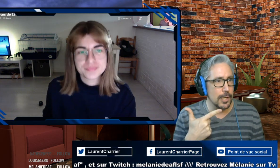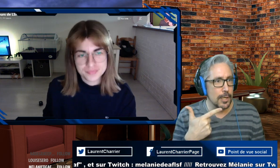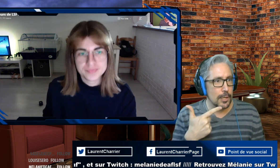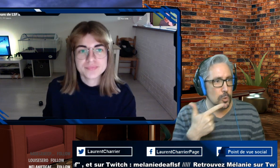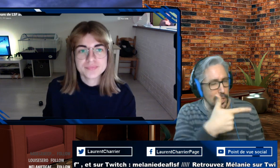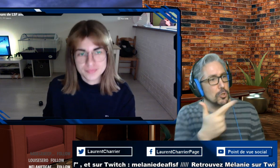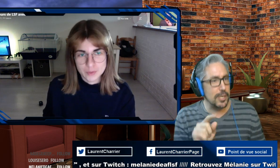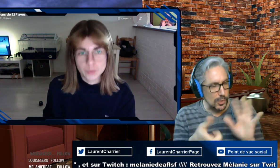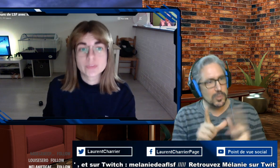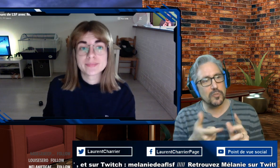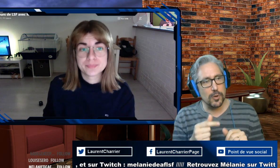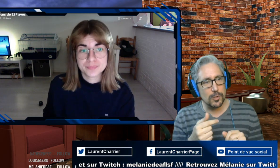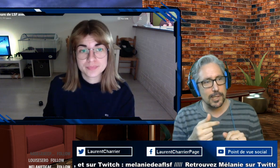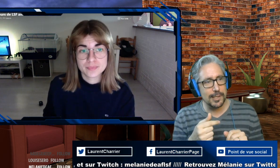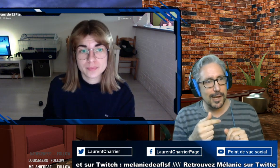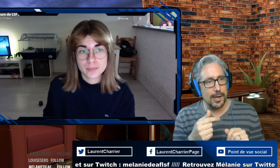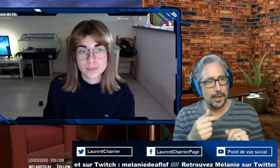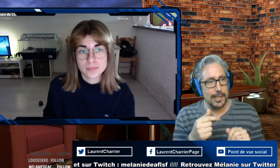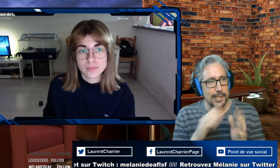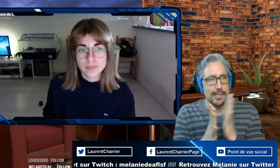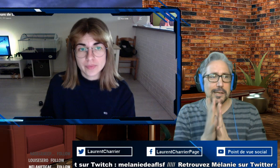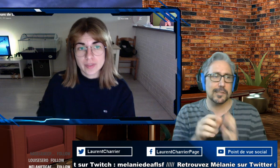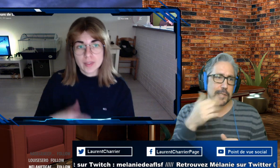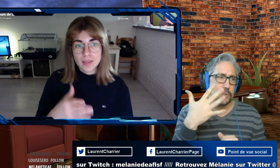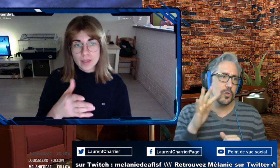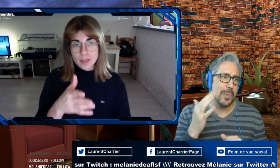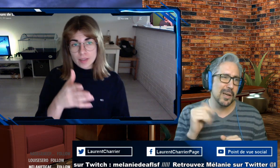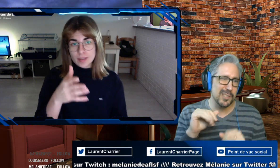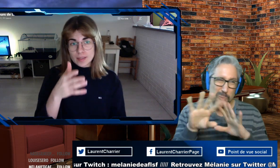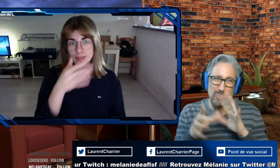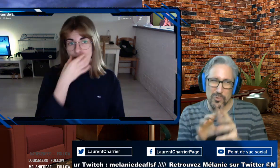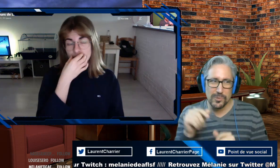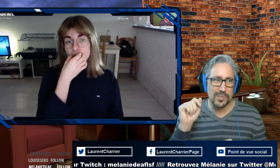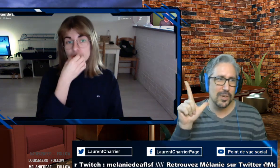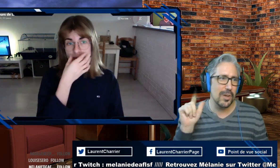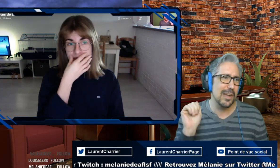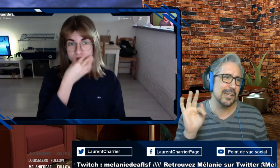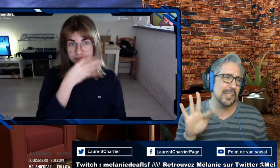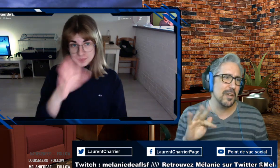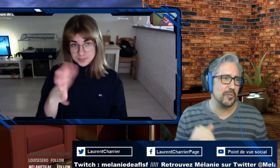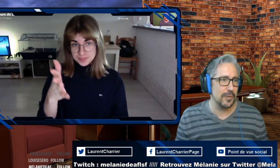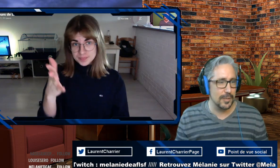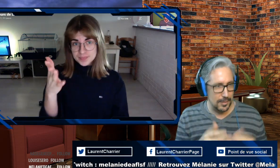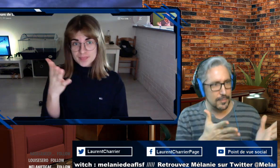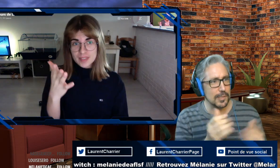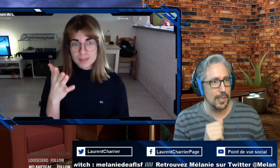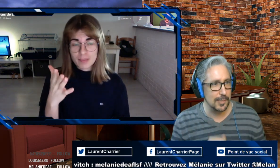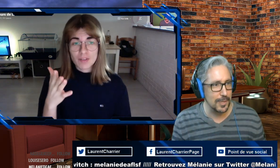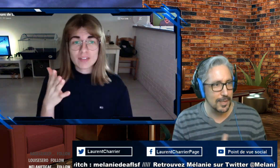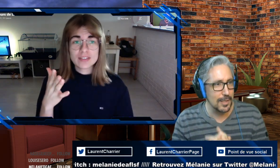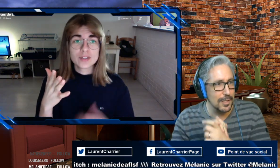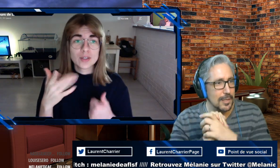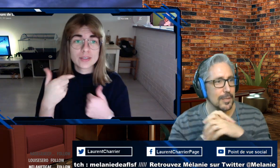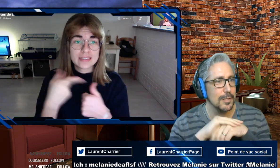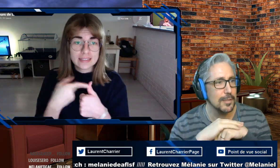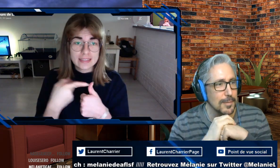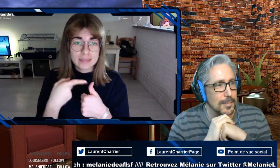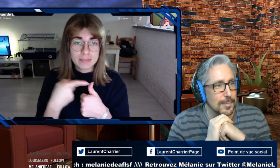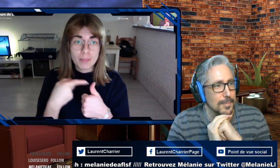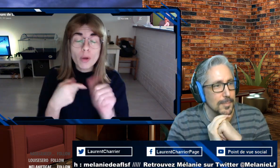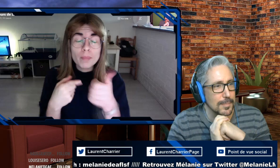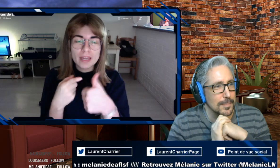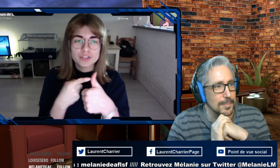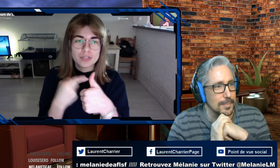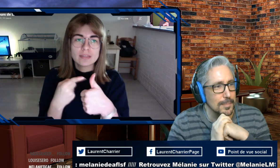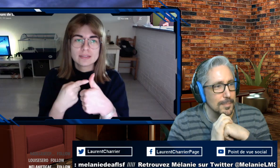chaînes. Donc les deux chaînes, elles sont différentes. Hein. Il y a Signe Demain, c'est plus LSF. Vas-y, Bah, explique. en fait,